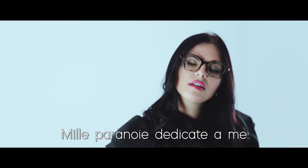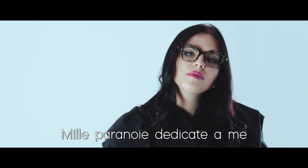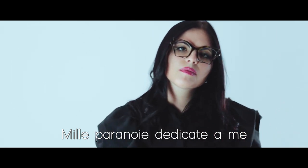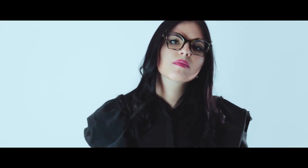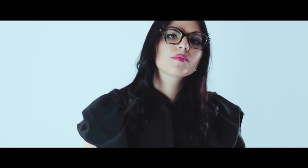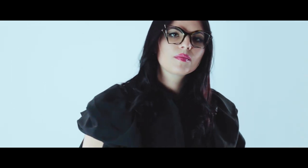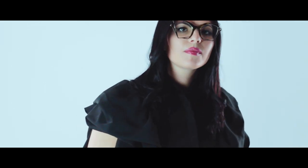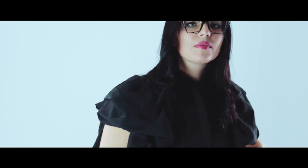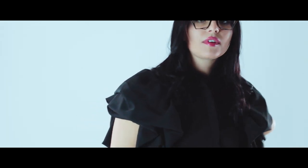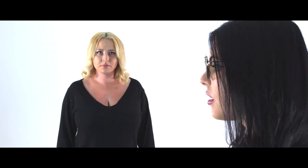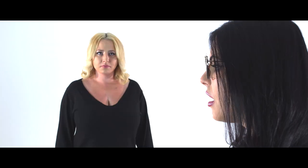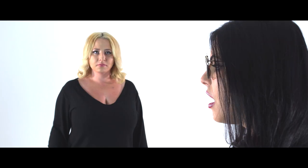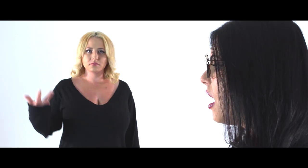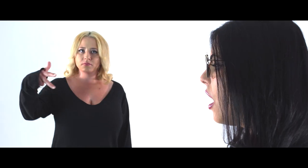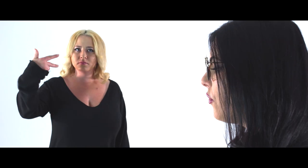me.